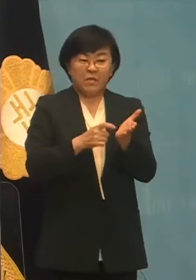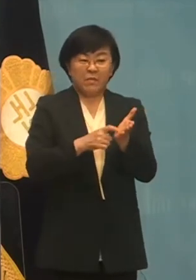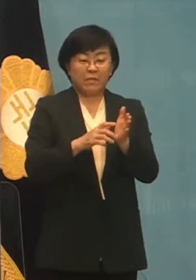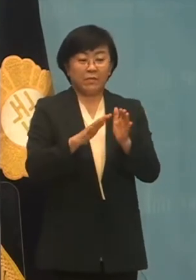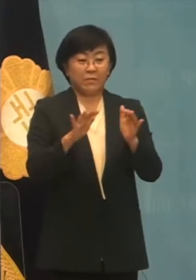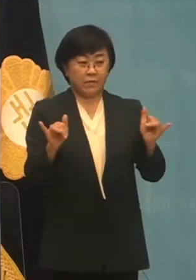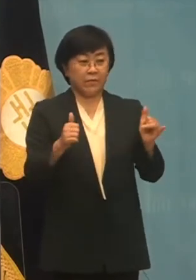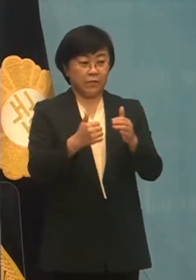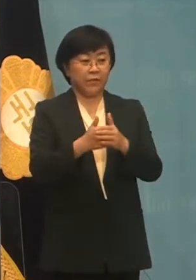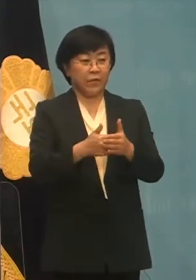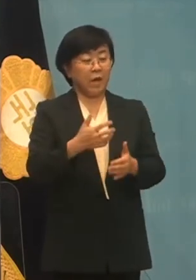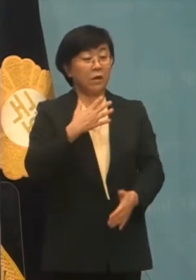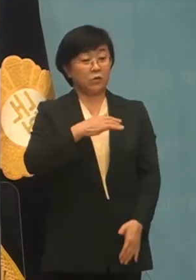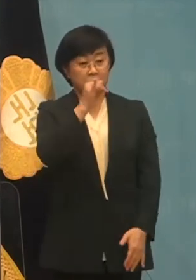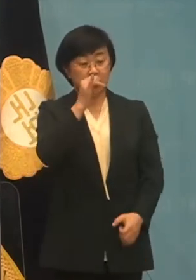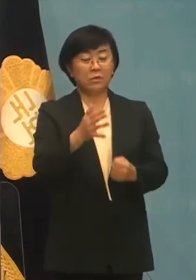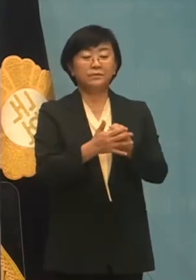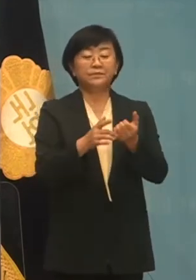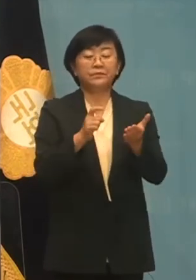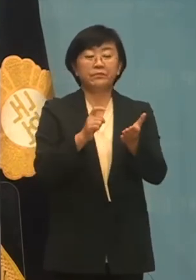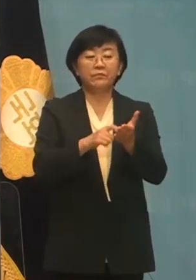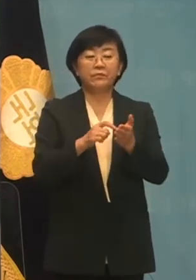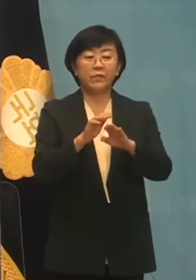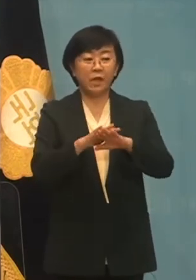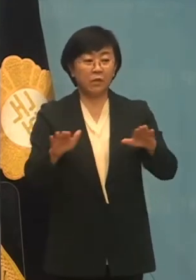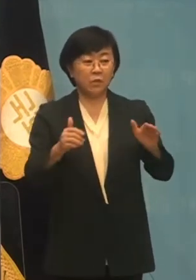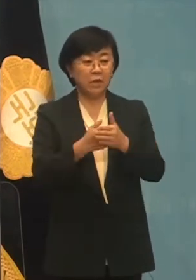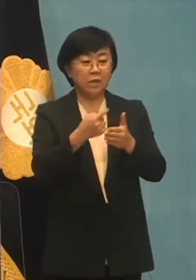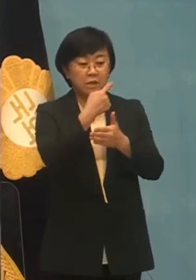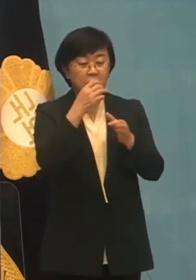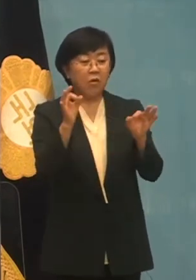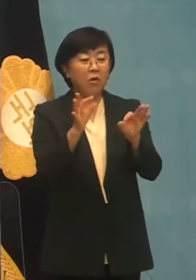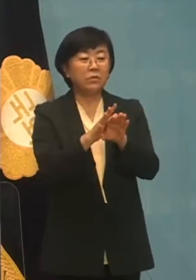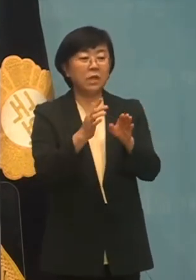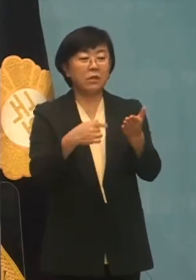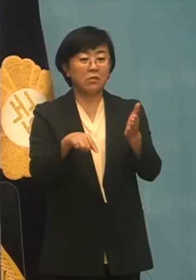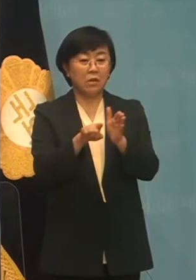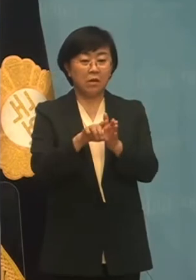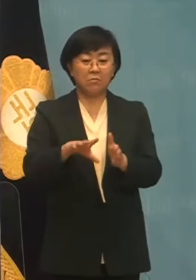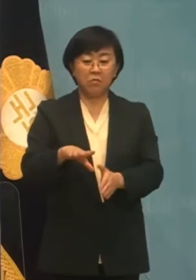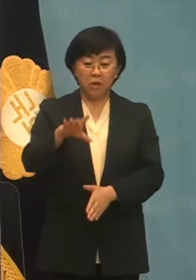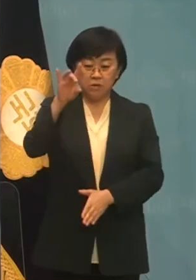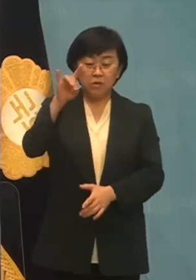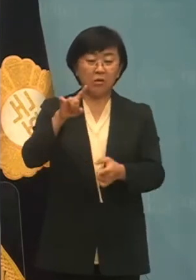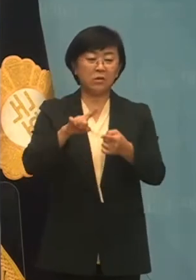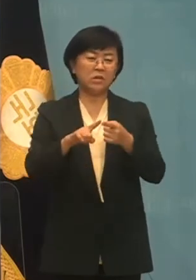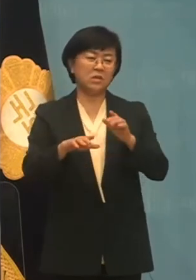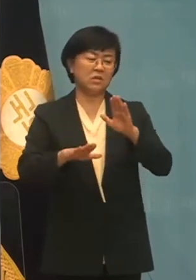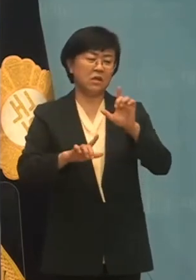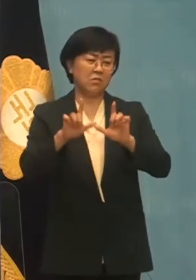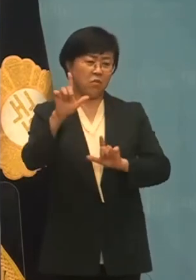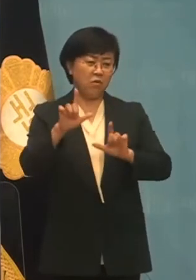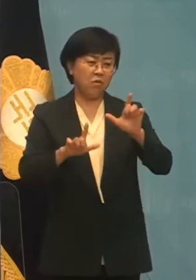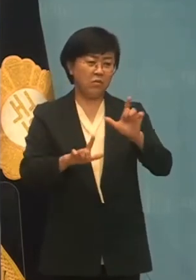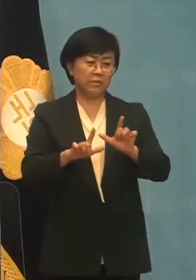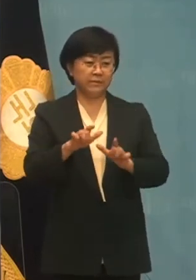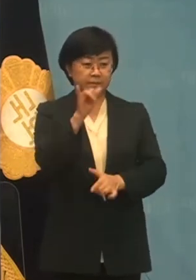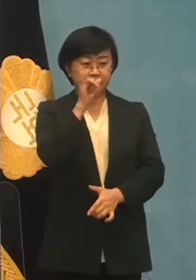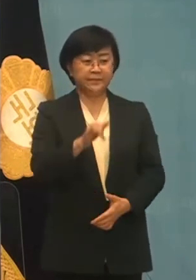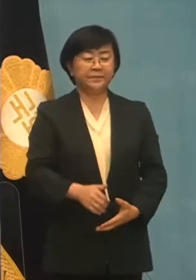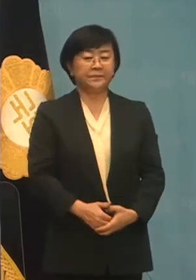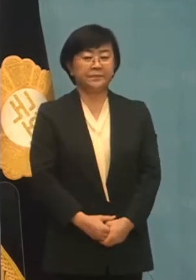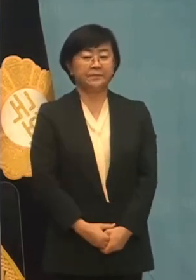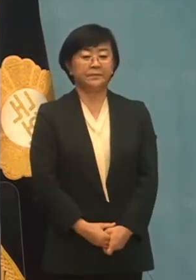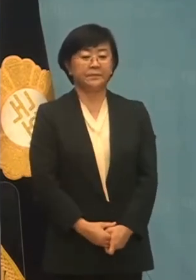상황을 인지했음에도 응급조치보다 증거인멸이 우선이라는 인면수심의 모습까지 보여주고 있습니다.